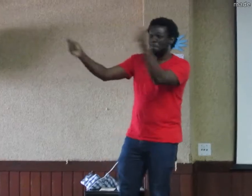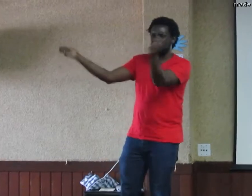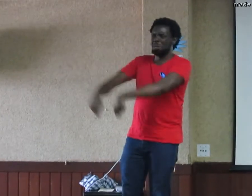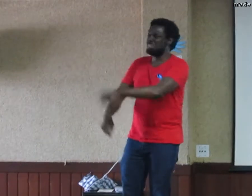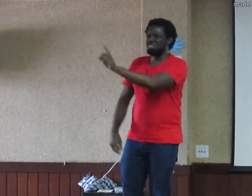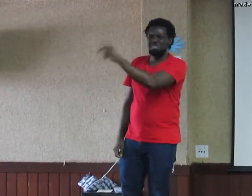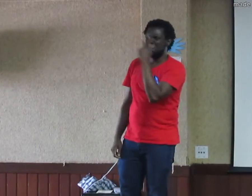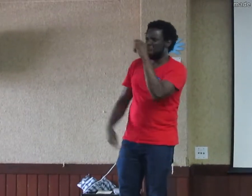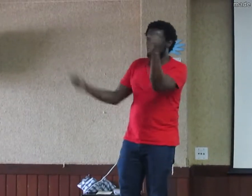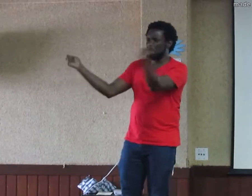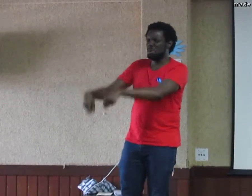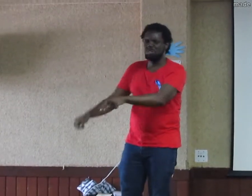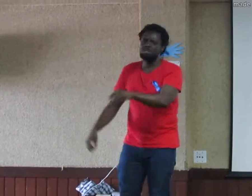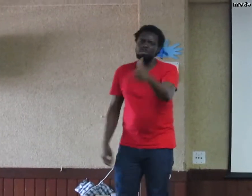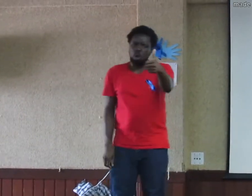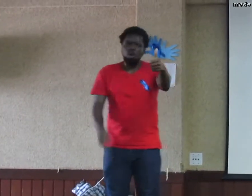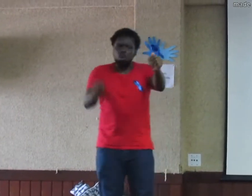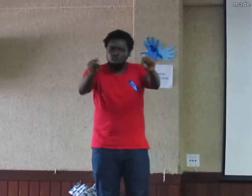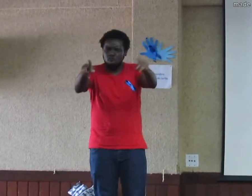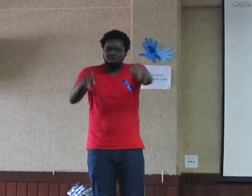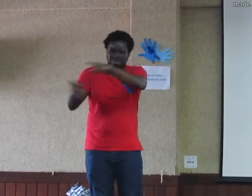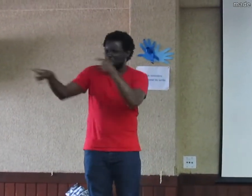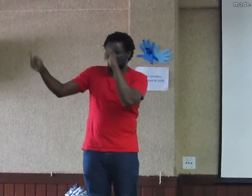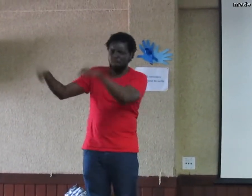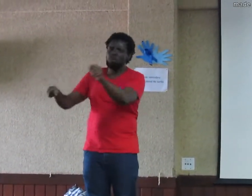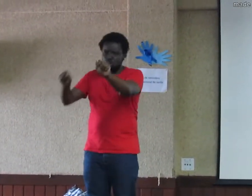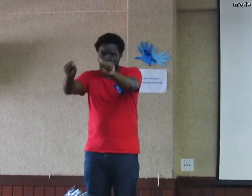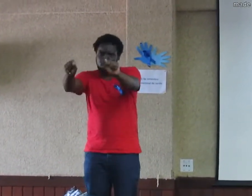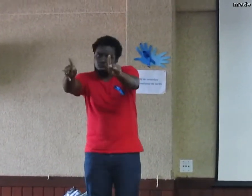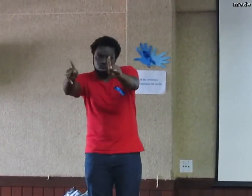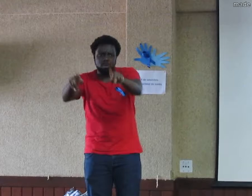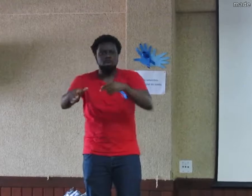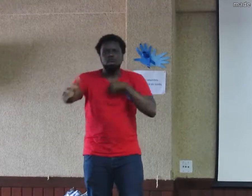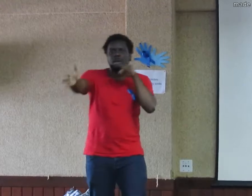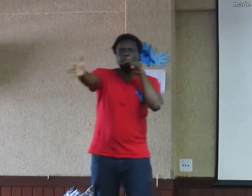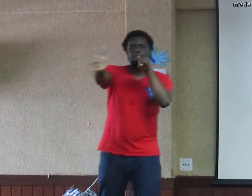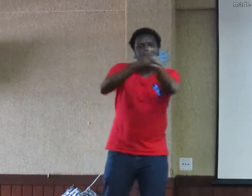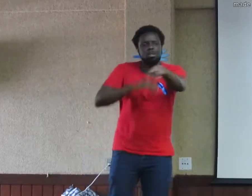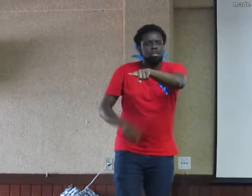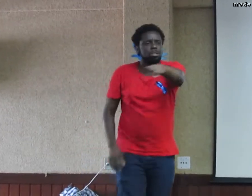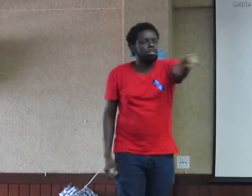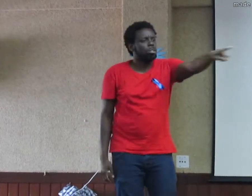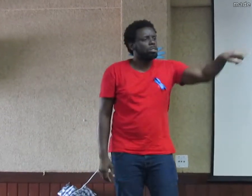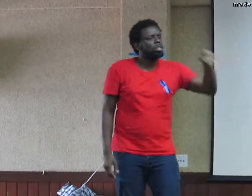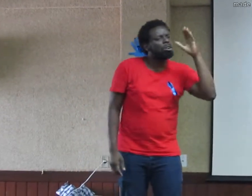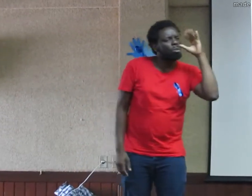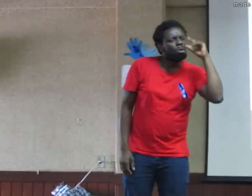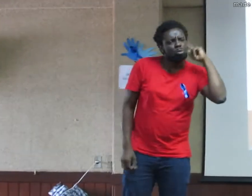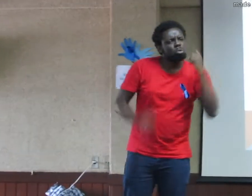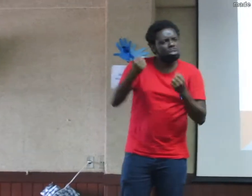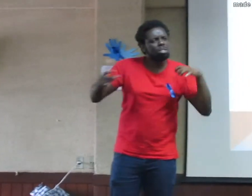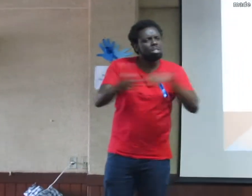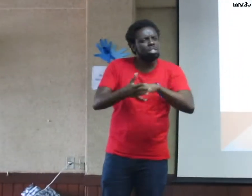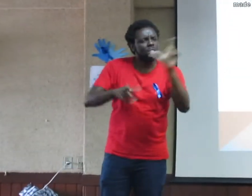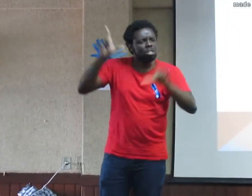curiosidades. O surdo não pode dirigir? Claro que sim, o surdo pode dirigir. Ela falou certo, o surdo pode dirigir. Aí agora eu